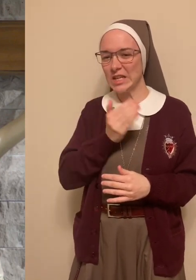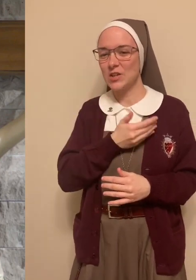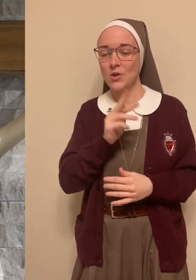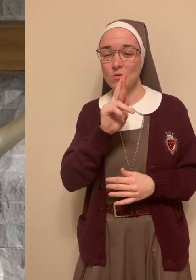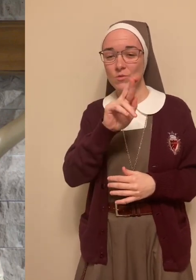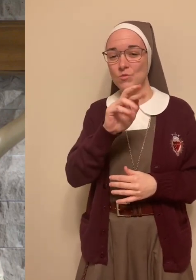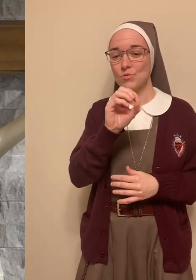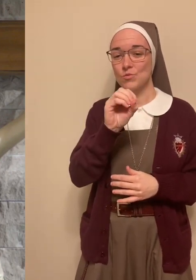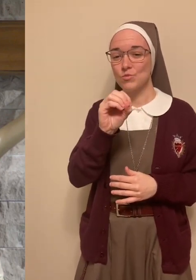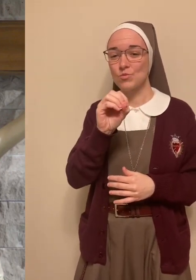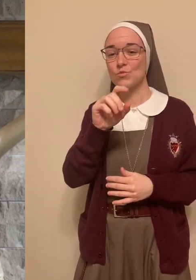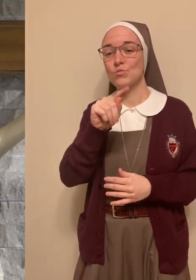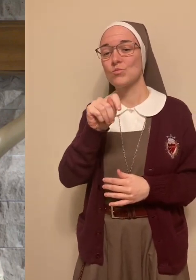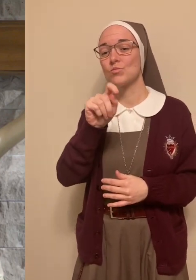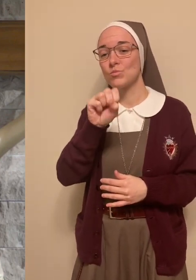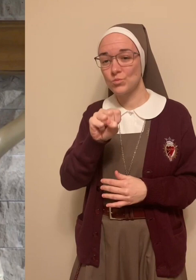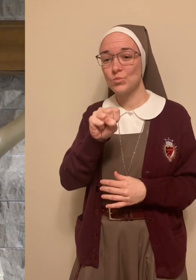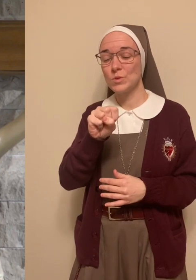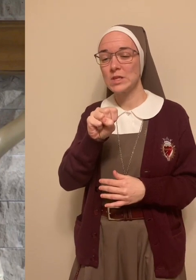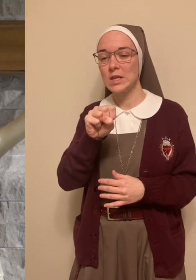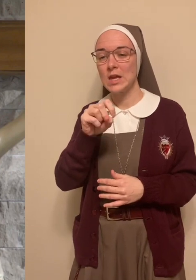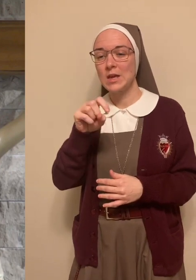que no se nos enturbie nuestro rostro mariano,